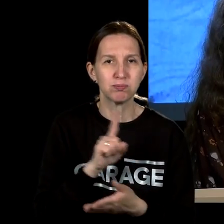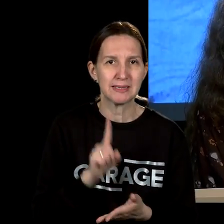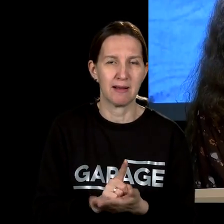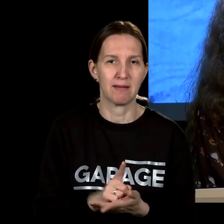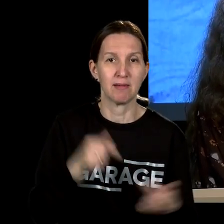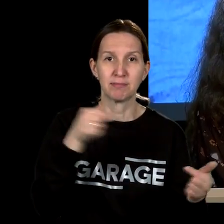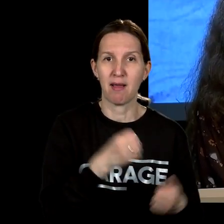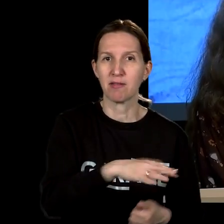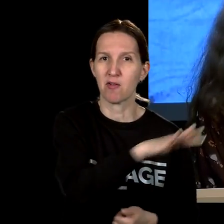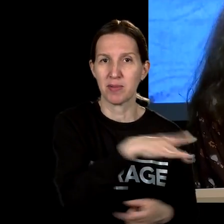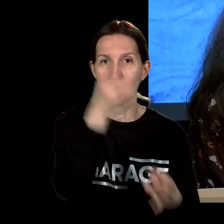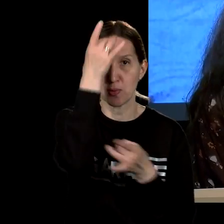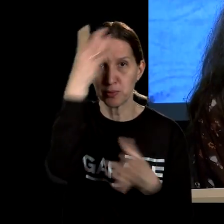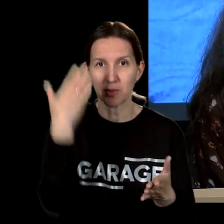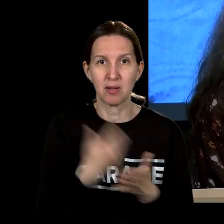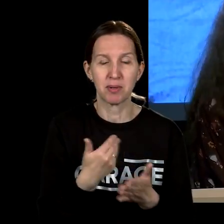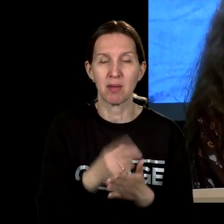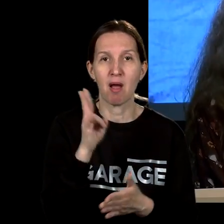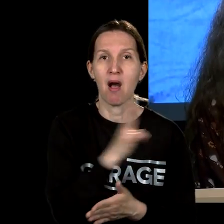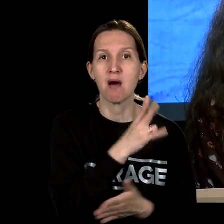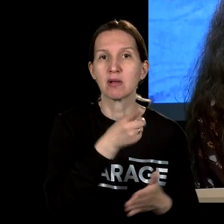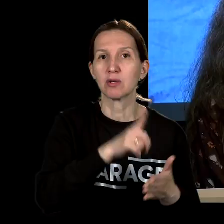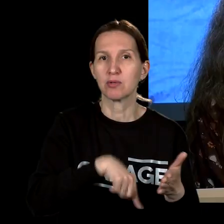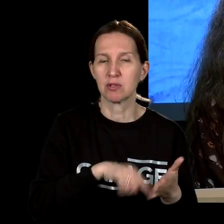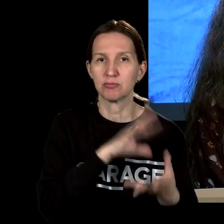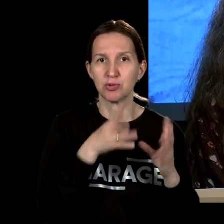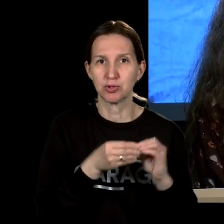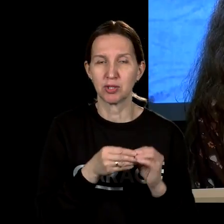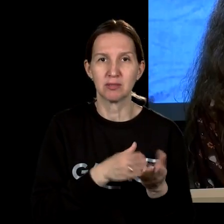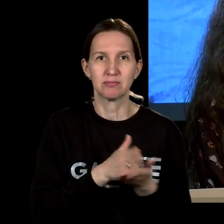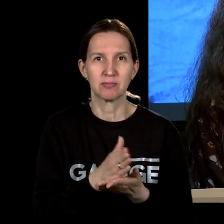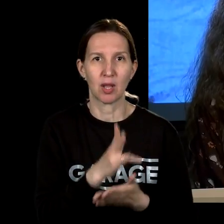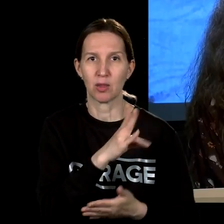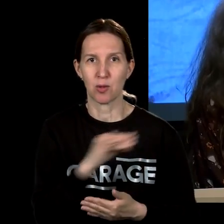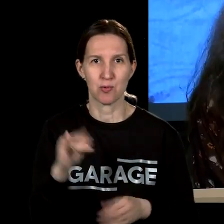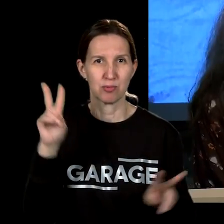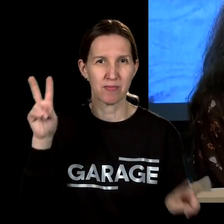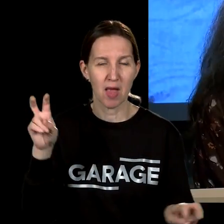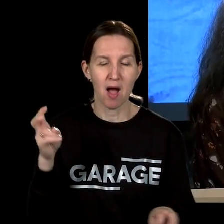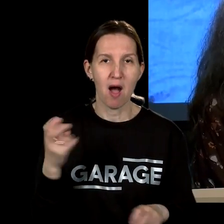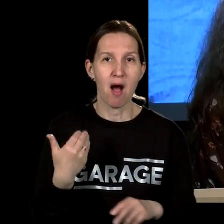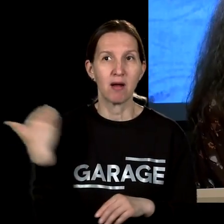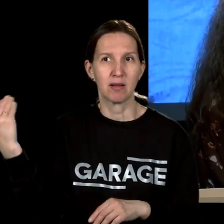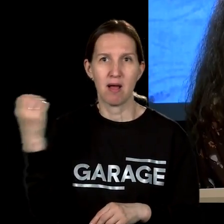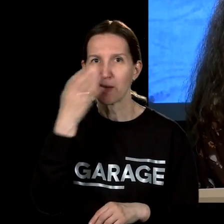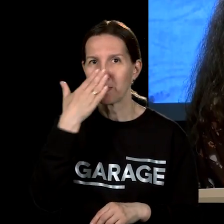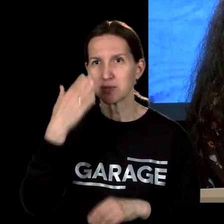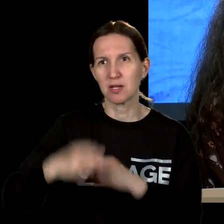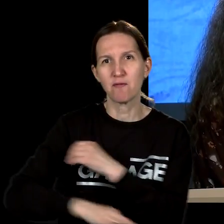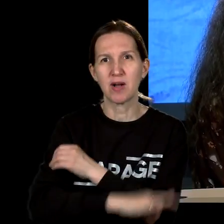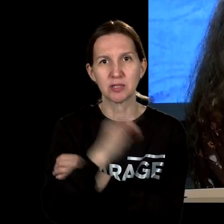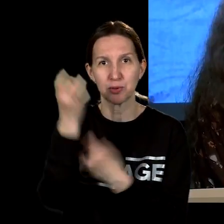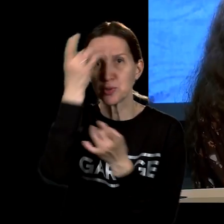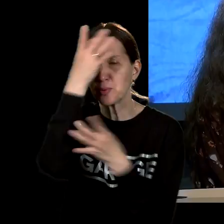обязательный для европейской культуры, как религиозный сюжет, жанр ню, потому что в японской культуре, в азиатской, в дальневосточной культуре